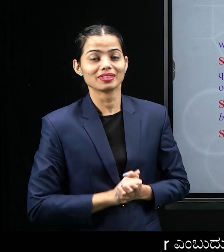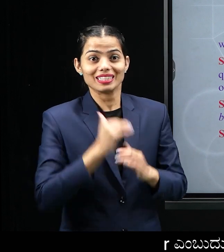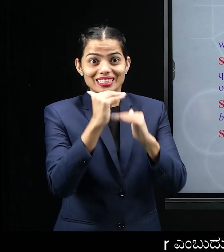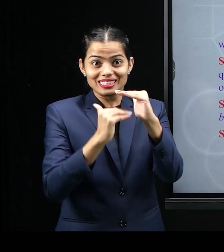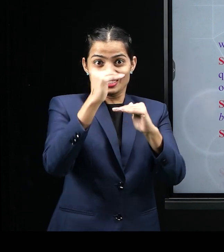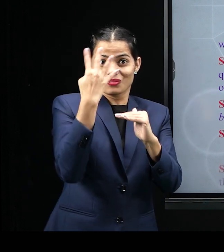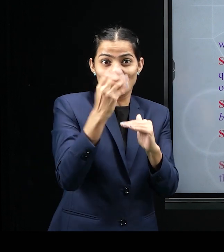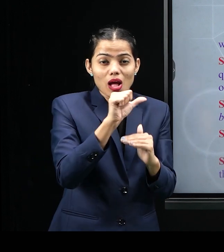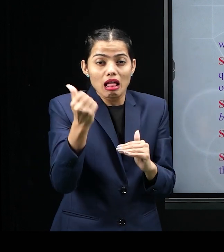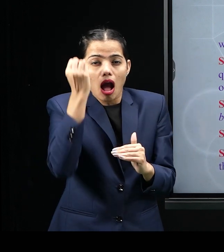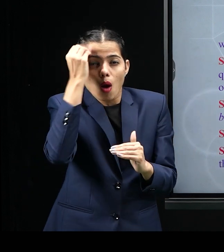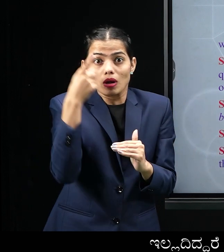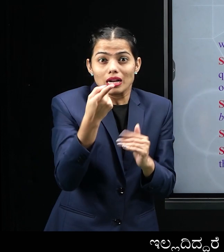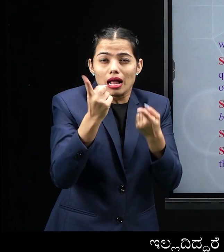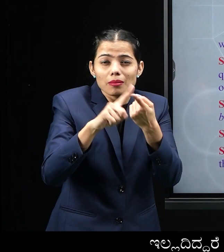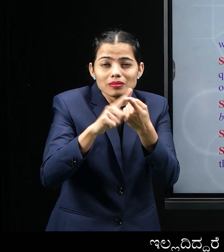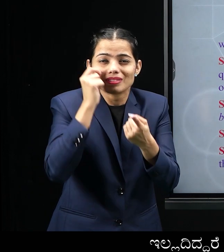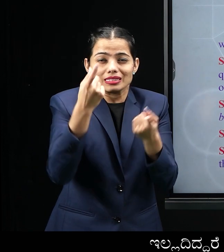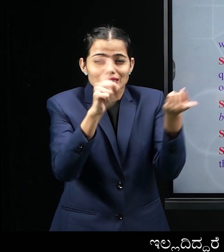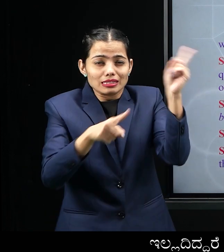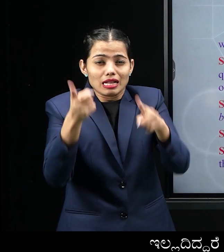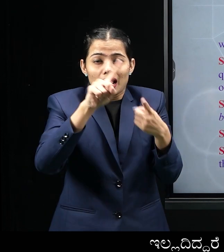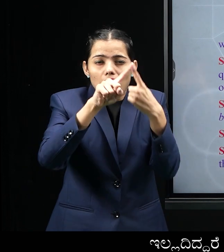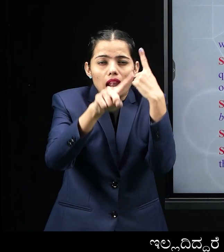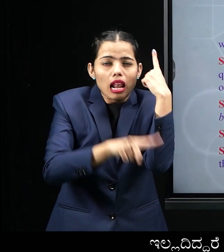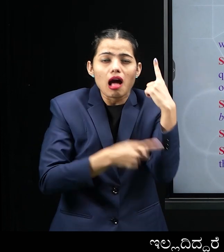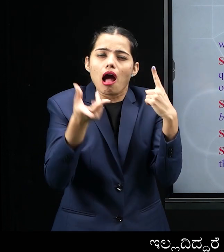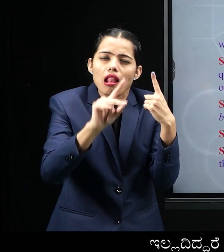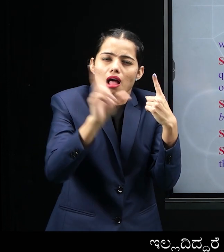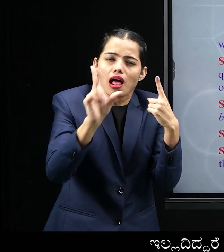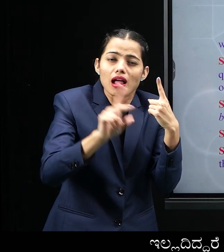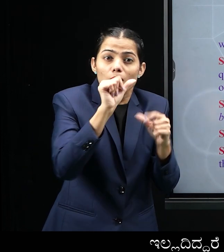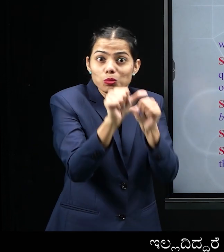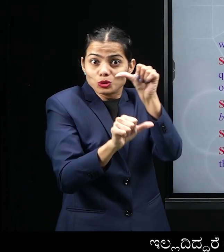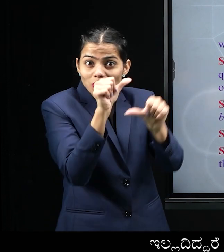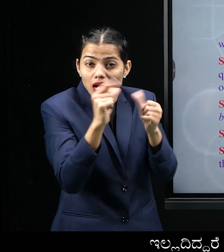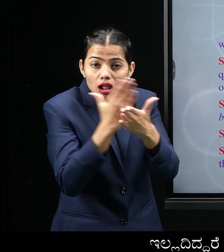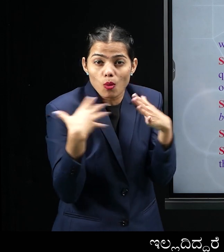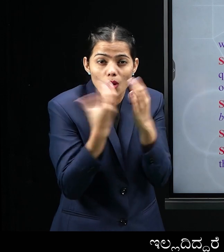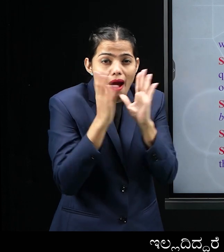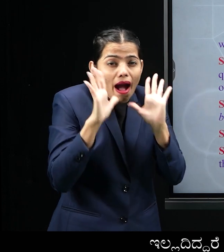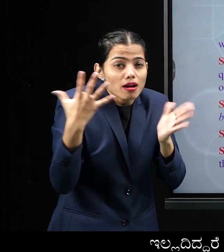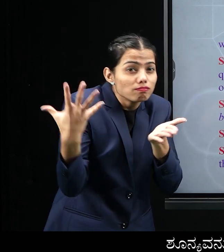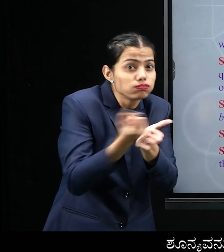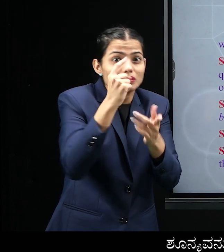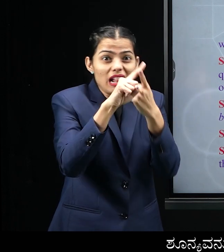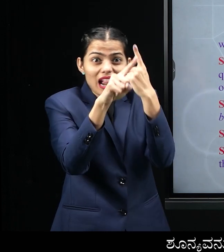ಅಂಶವಾಗಿದೆ. ಹಂತ 4. ಇಲ್ಲದಿದ್ದರೆ ಯೂಕ್ಲಿಡ್ನ ಡಿವಿಷನ್ ಲೆಮ್ಮಾ ಬಳಸಿ ನಾವು ಉಳಿದ ಶೂನ್ಯವನ್ನು